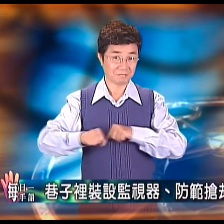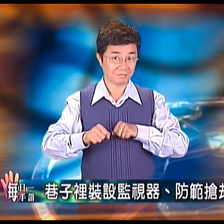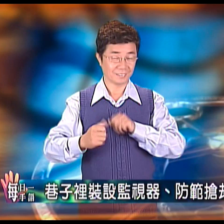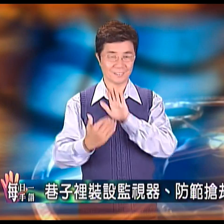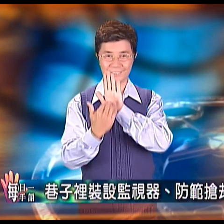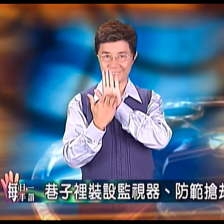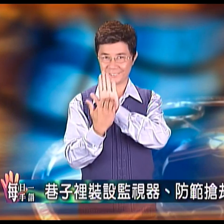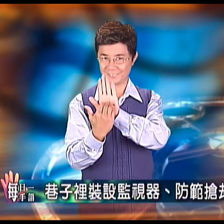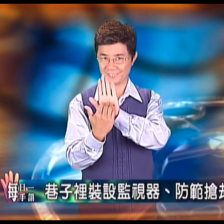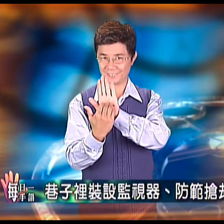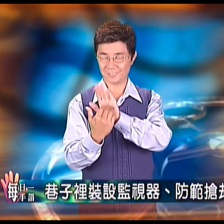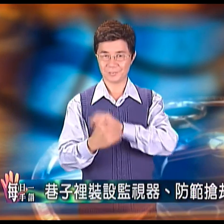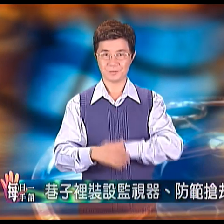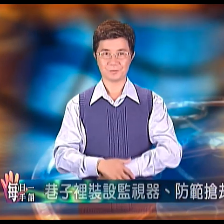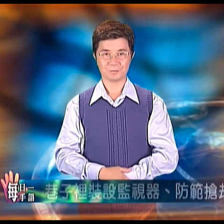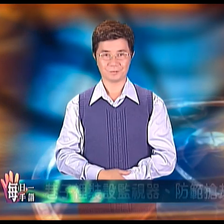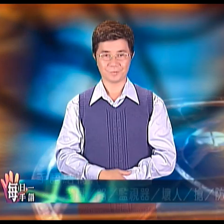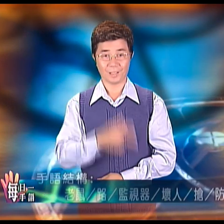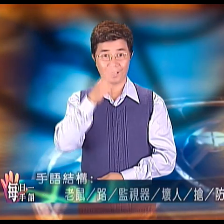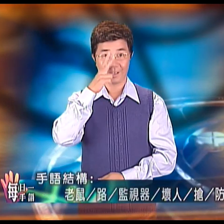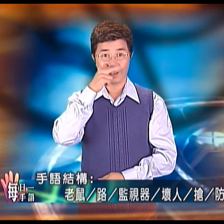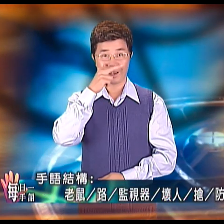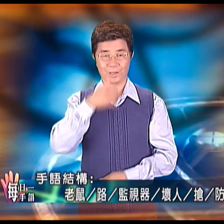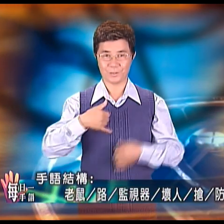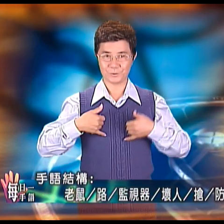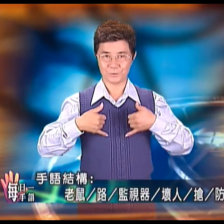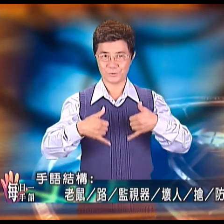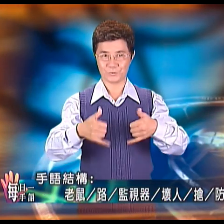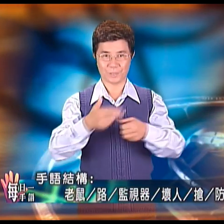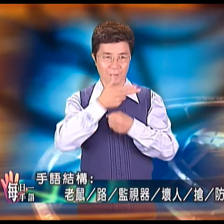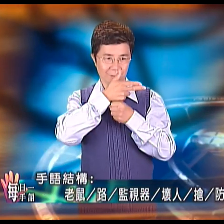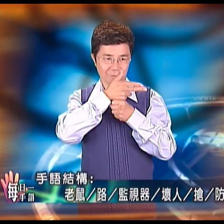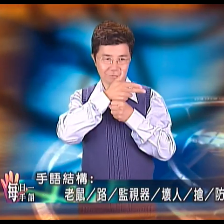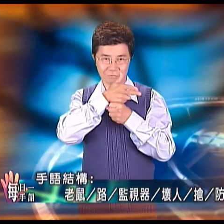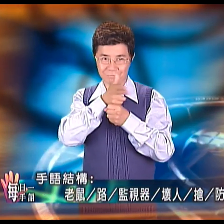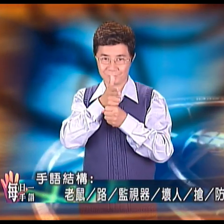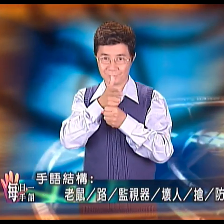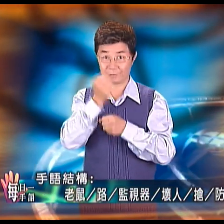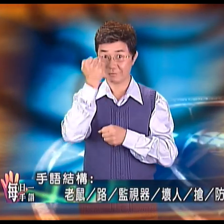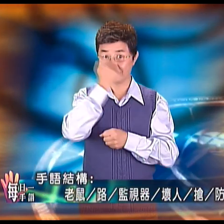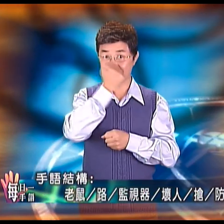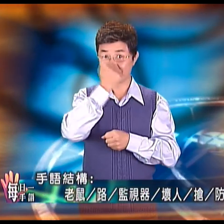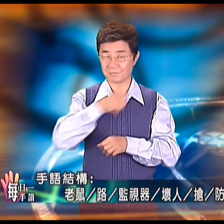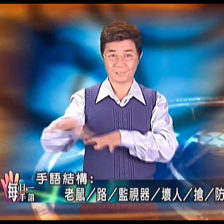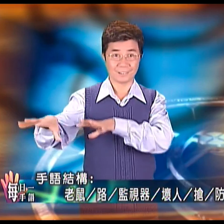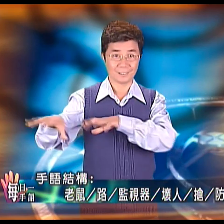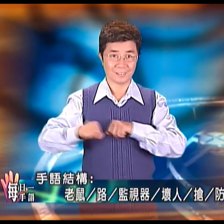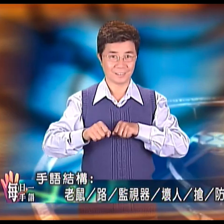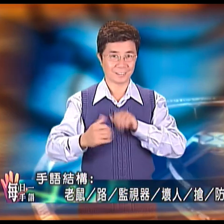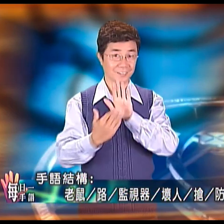是：老鼠、鹿、监视器、坏人、抢、防。